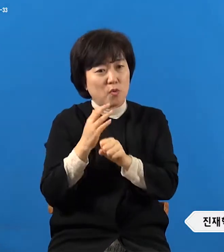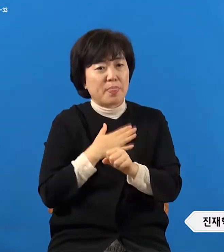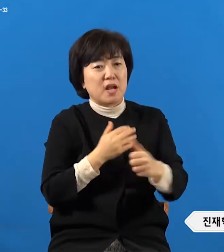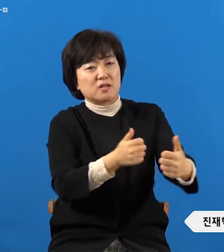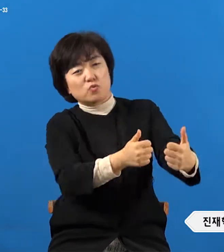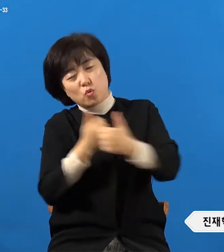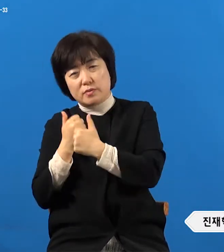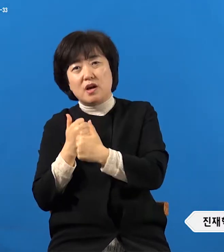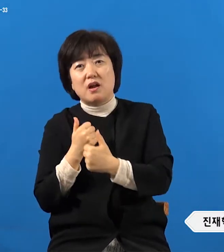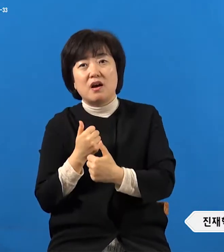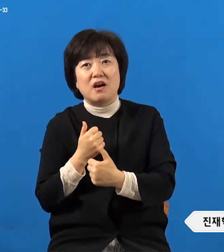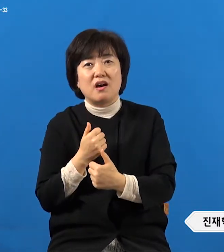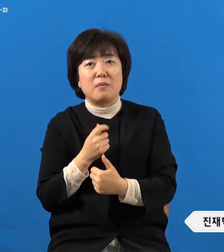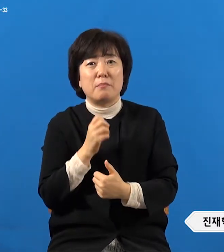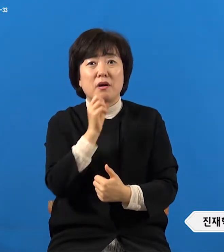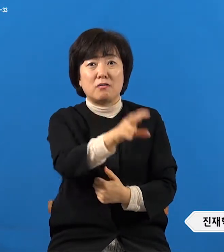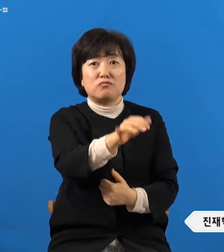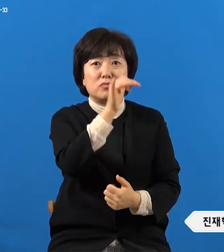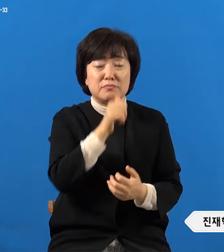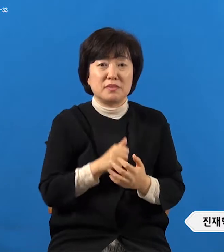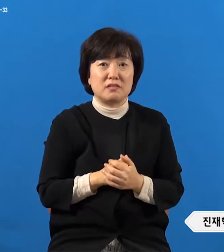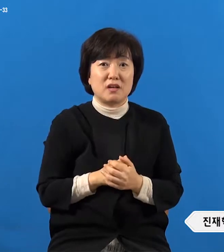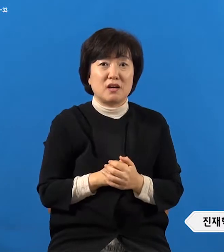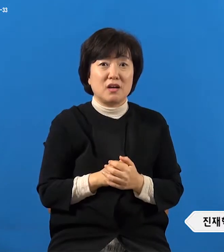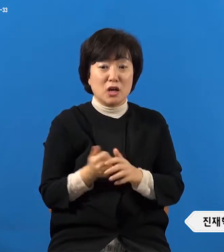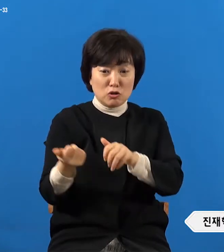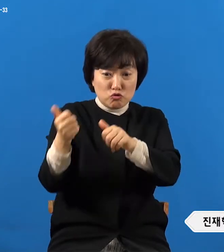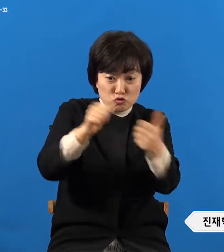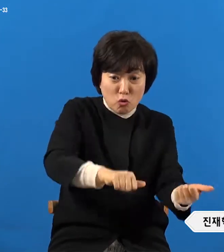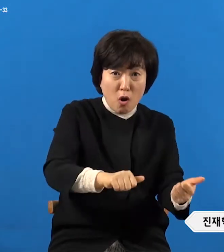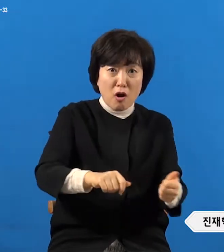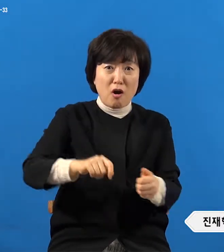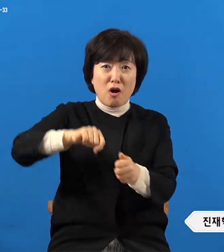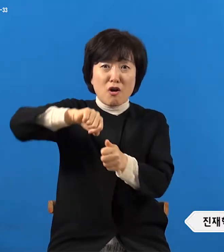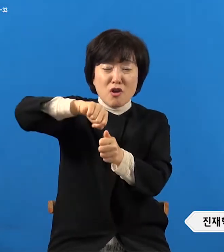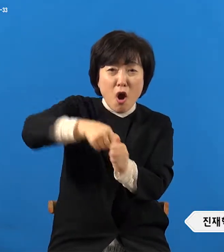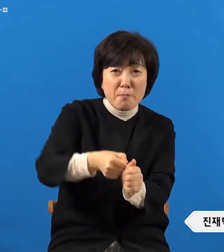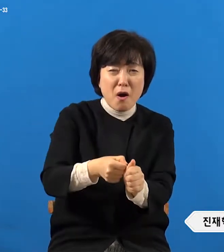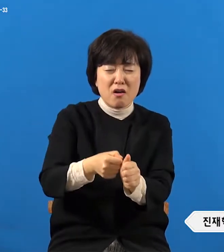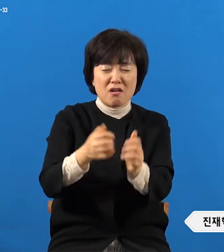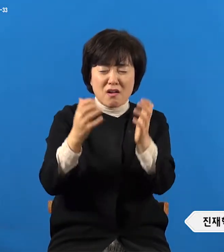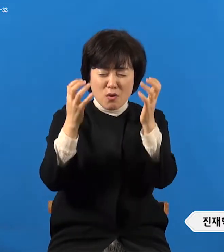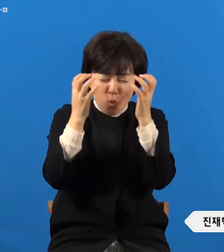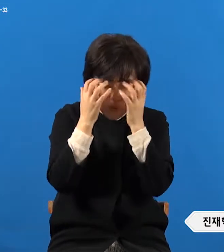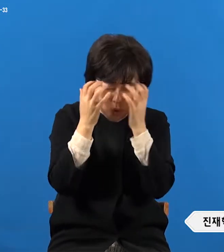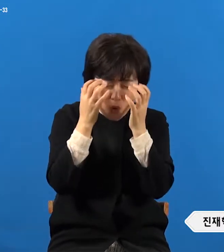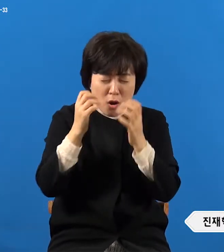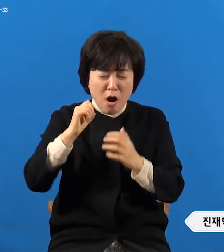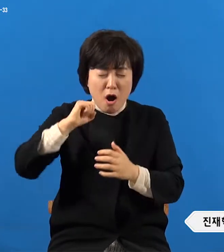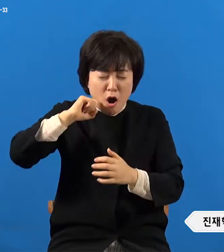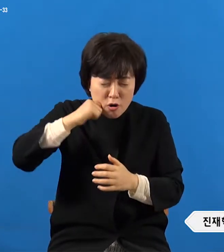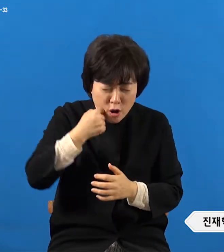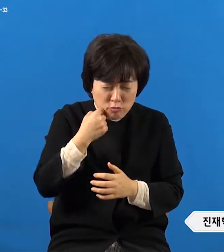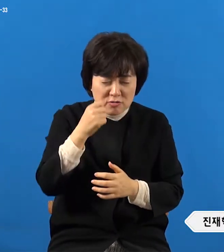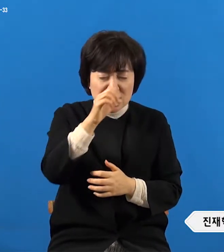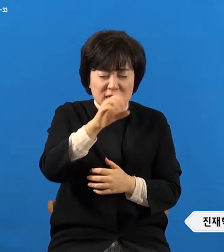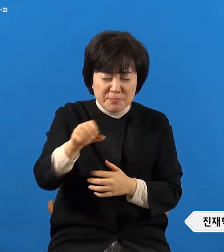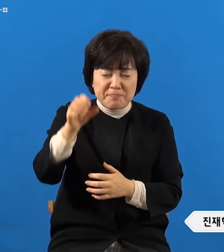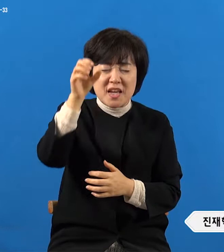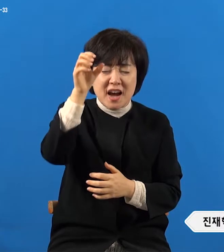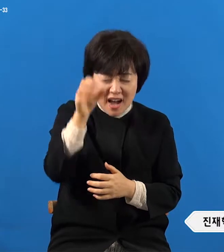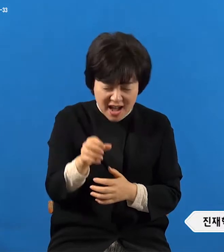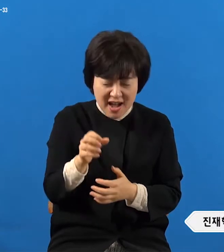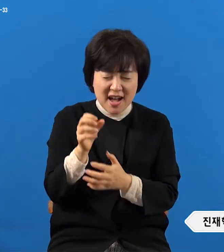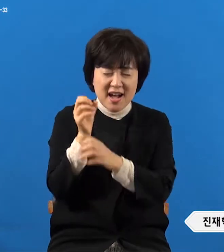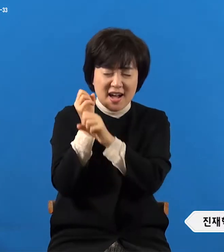나를 쫓으라고 말씀합니다. 죽음이고 형벌이고 고통이고 어려움인 그 십자가는